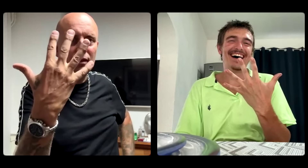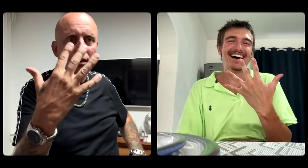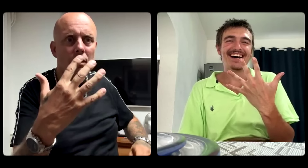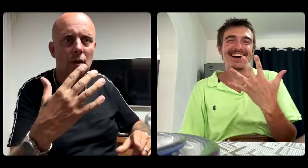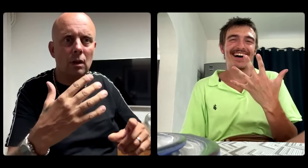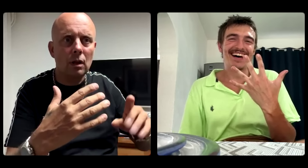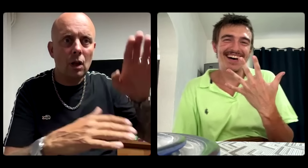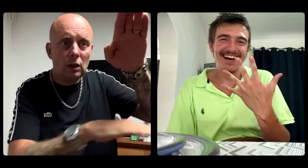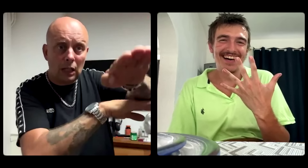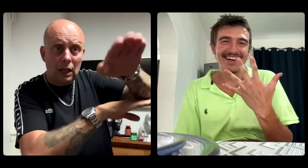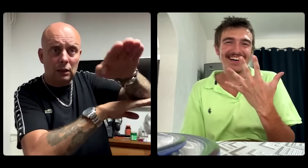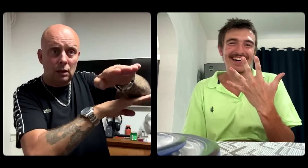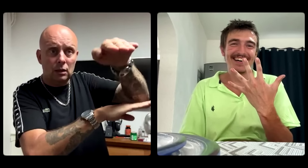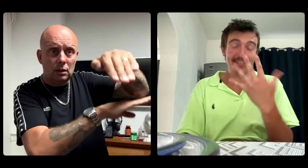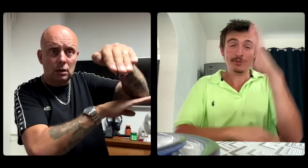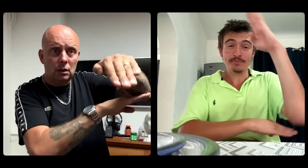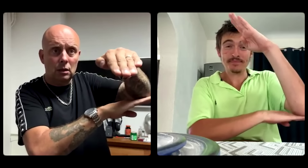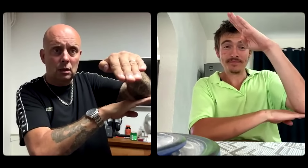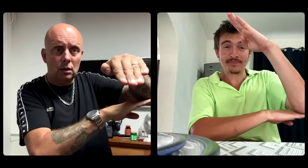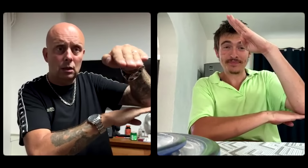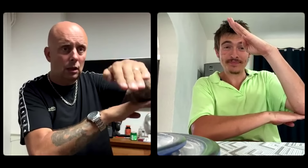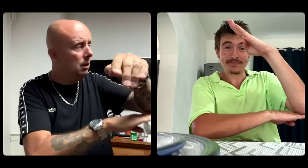We zijn echt zo afgelopen.